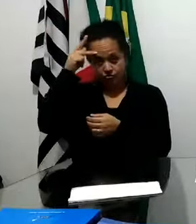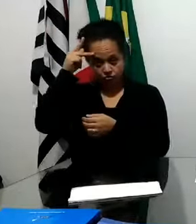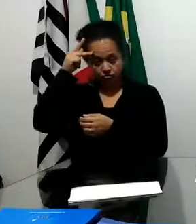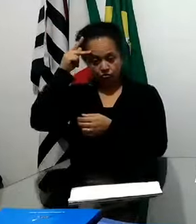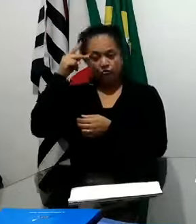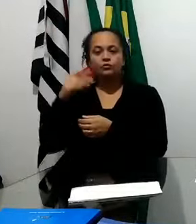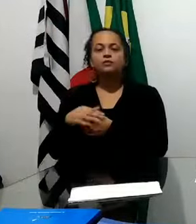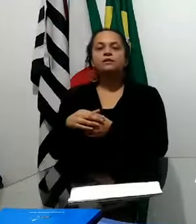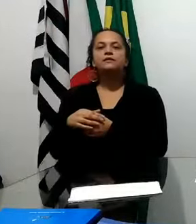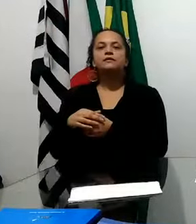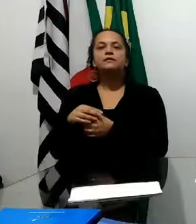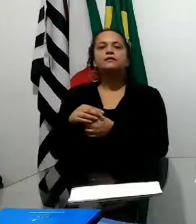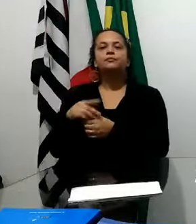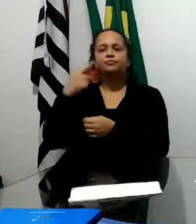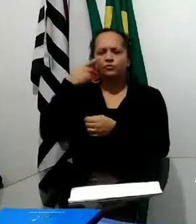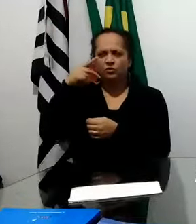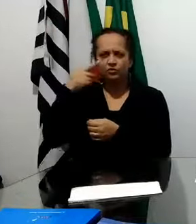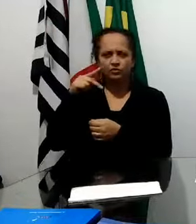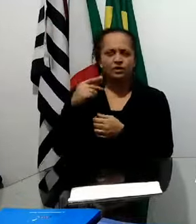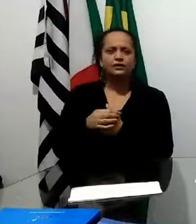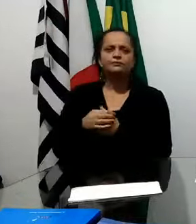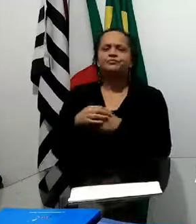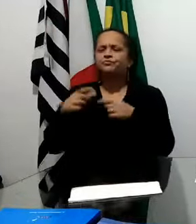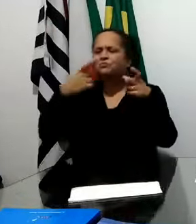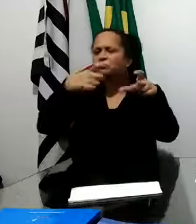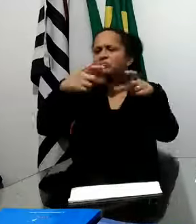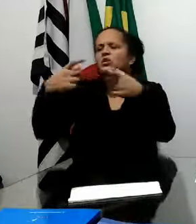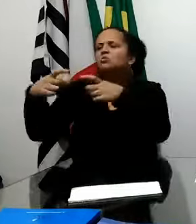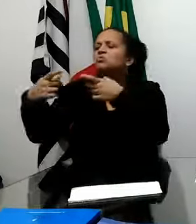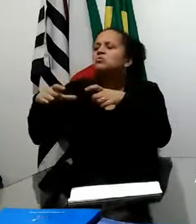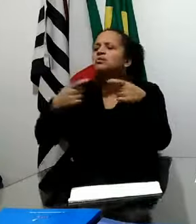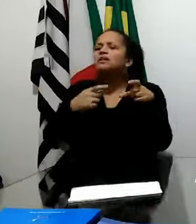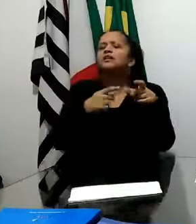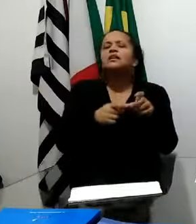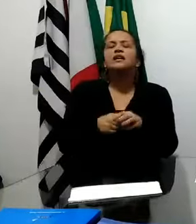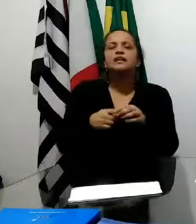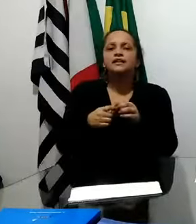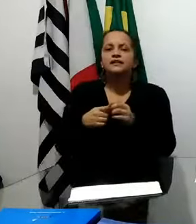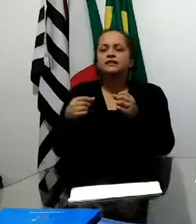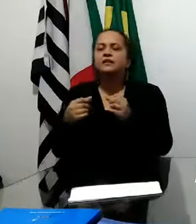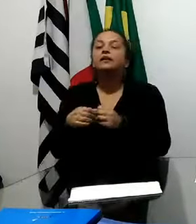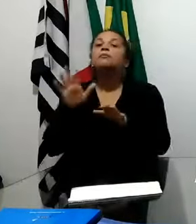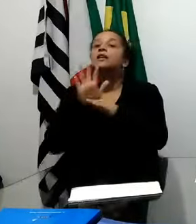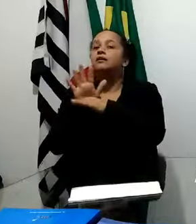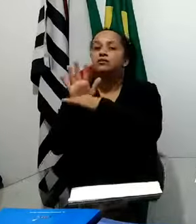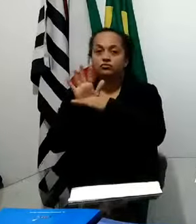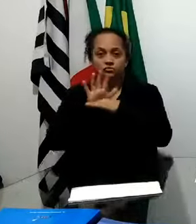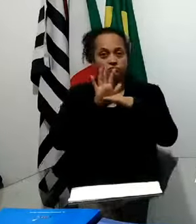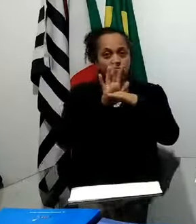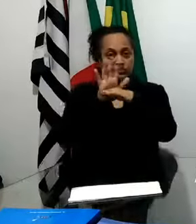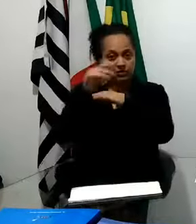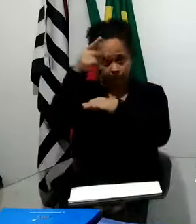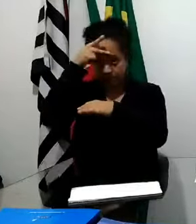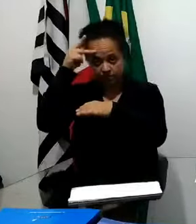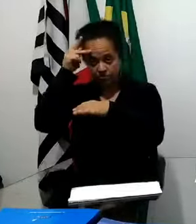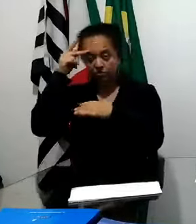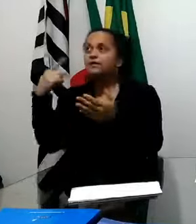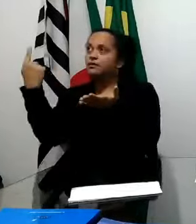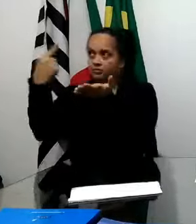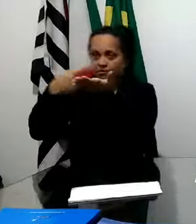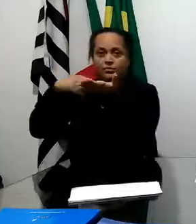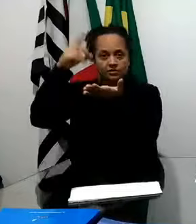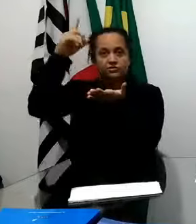pessoas intencionalmente em lugares de autoridades, em lugares específicos, para que o propósito dele se cumpra. E aí